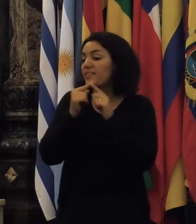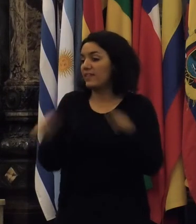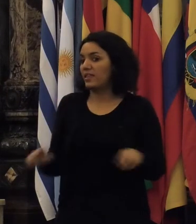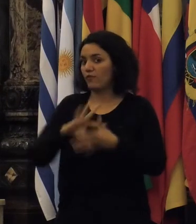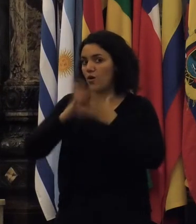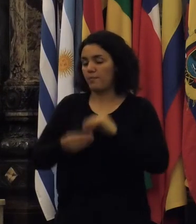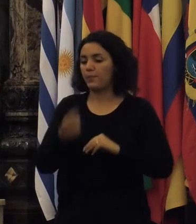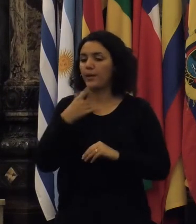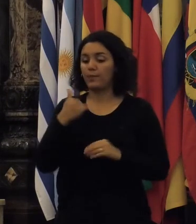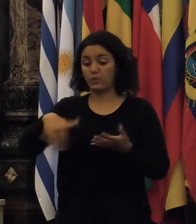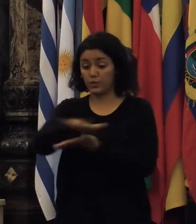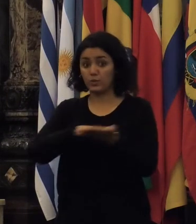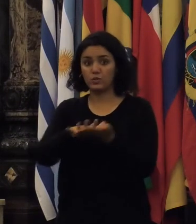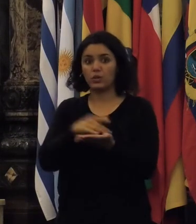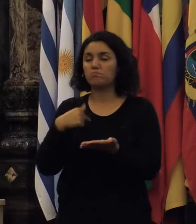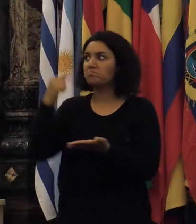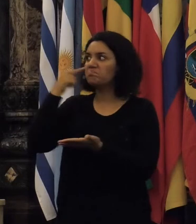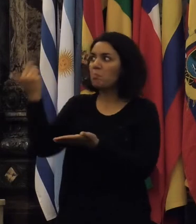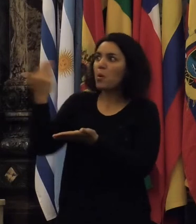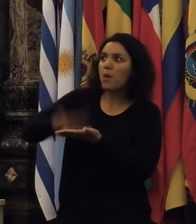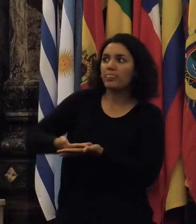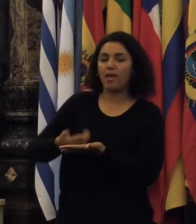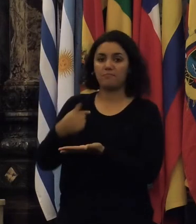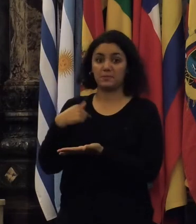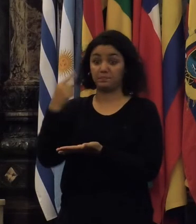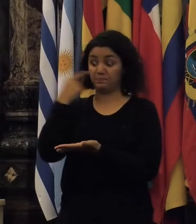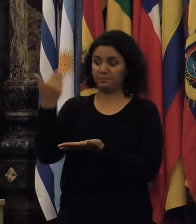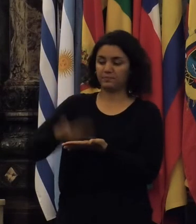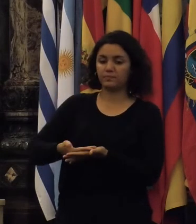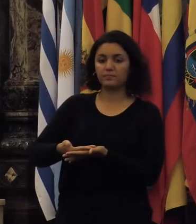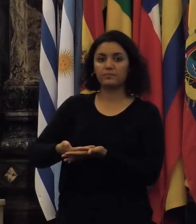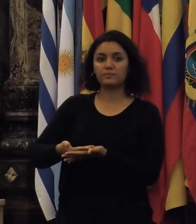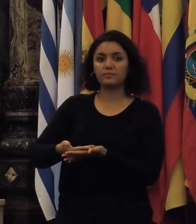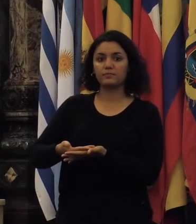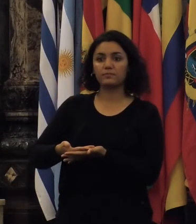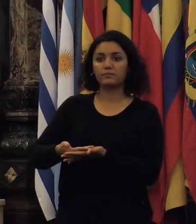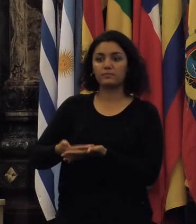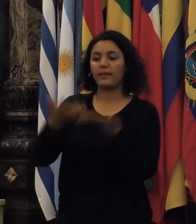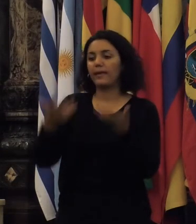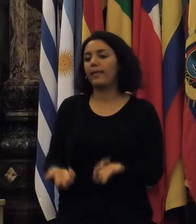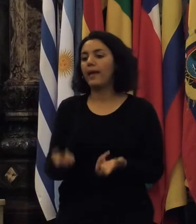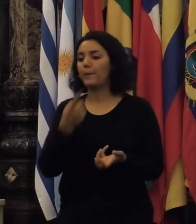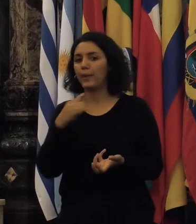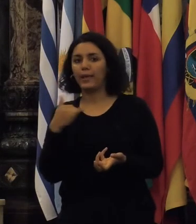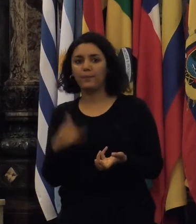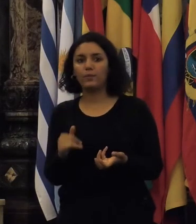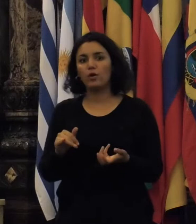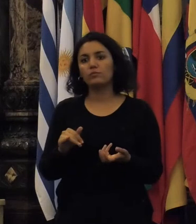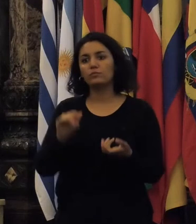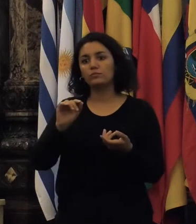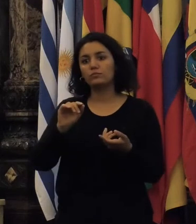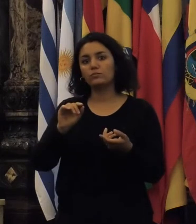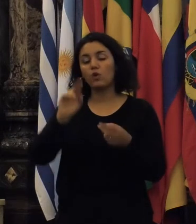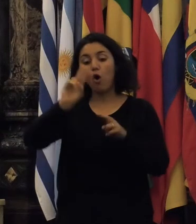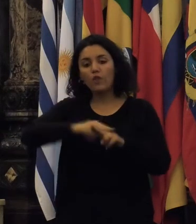en un caso nos hacen un planteo sobre la incidencia de... querían que se revincule, horrible la